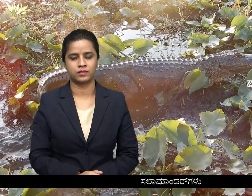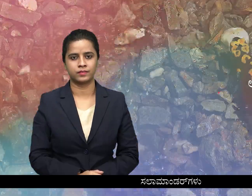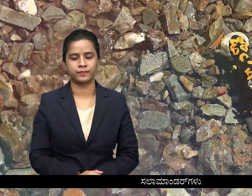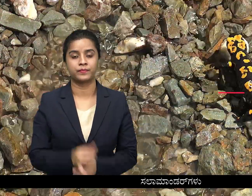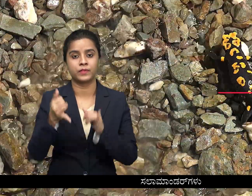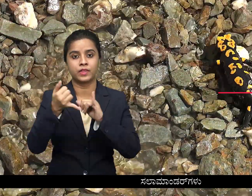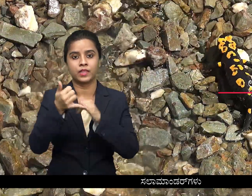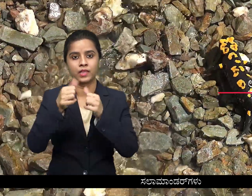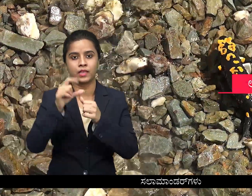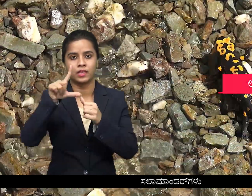ಸಲಾಮಾಂಡರ್ಗಳು,